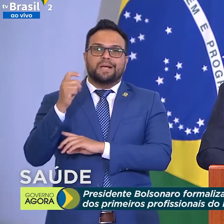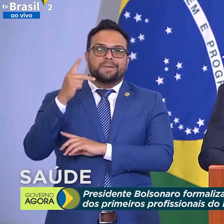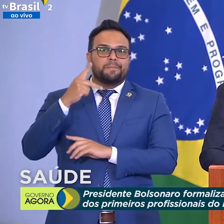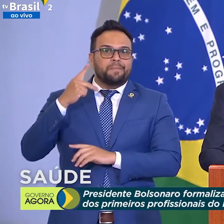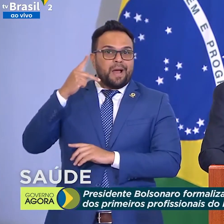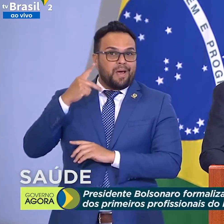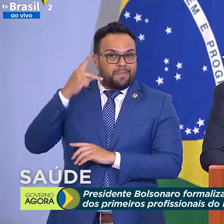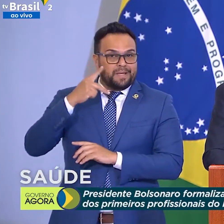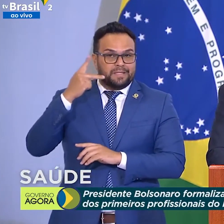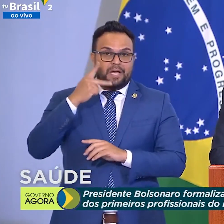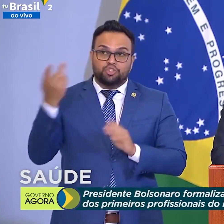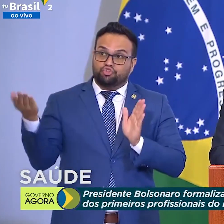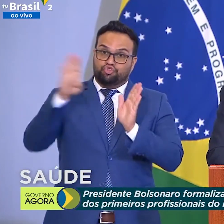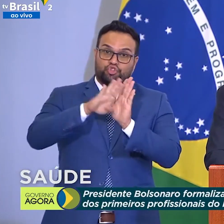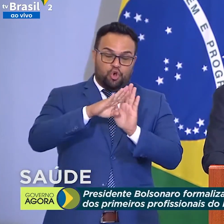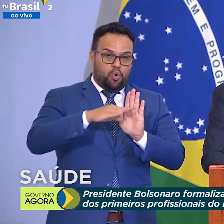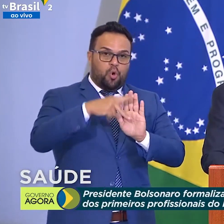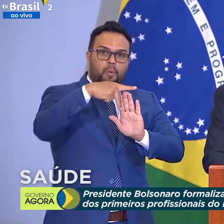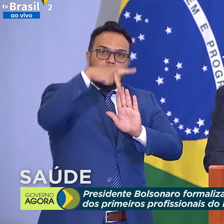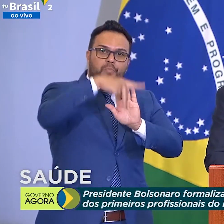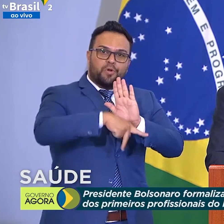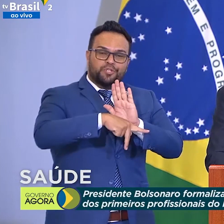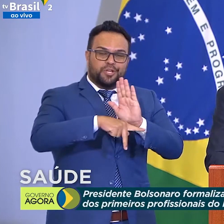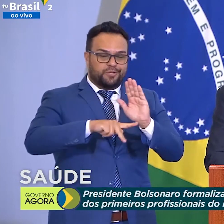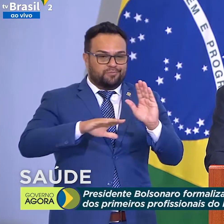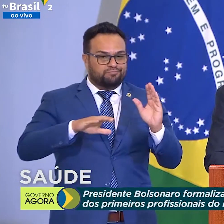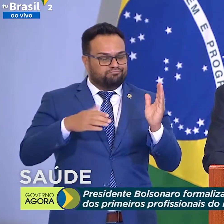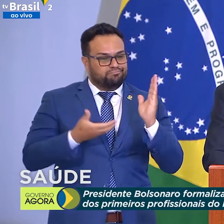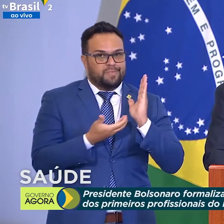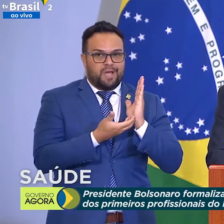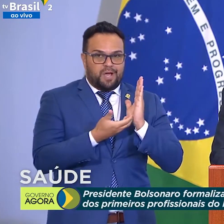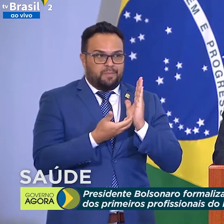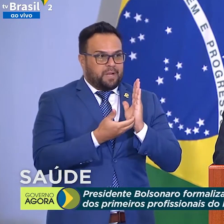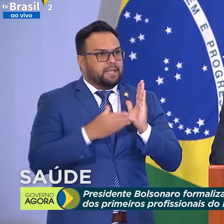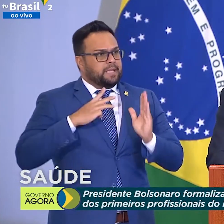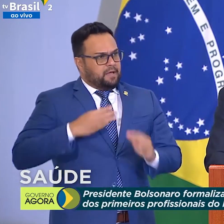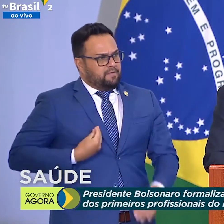quando esse projeto chegou na Câmara. Osmar Terra estava lá também.